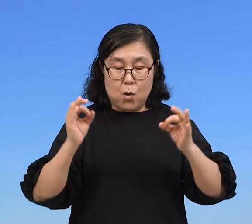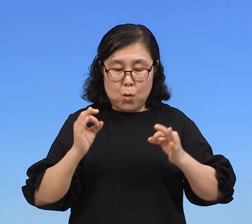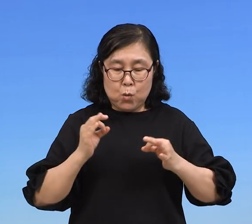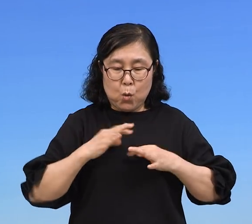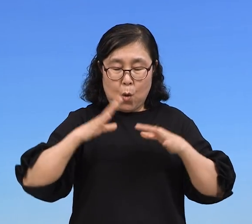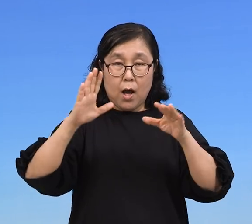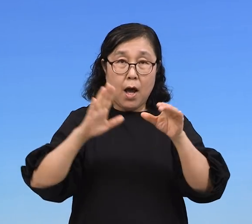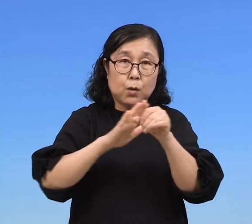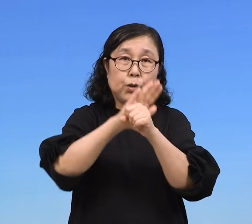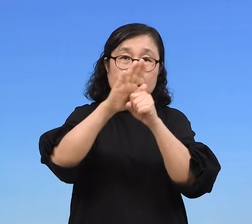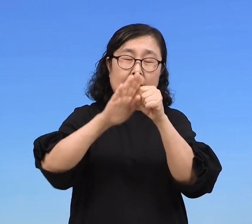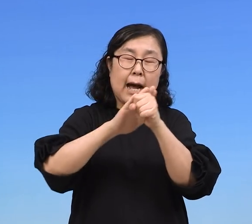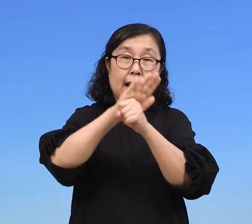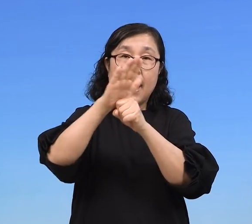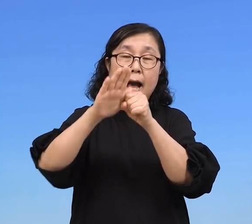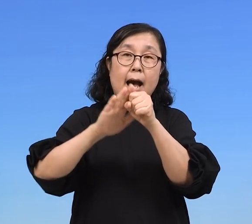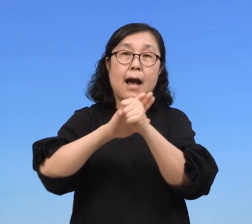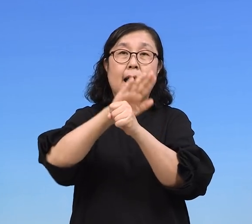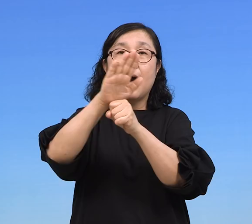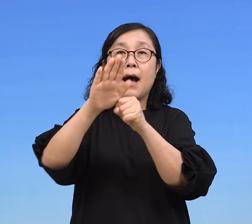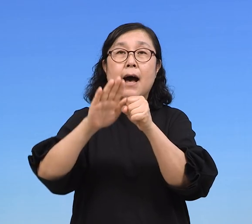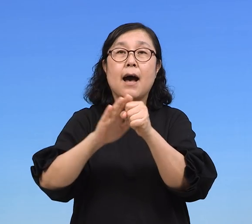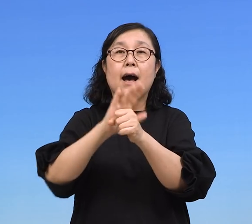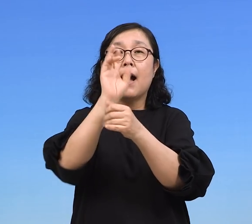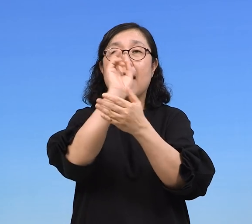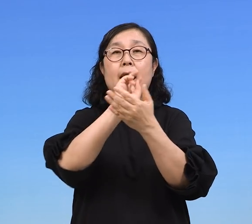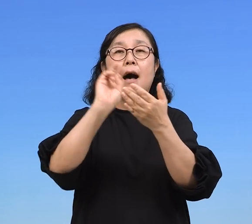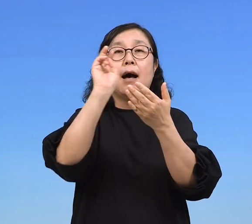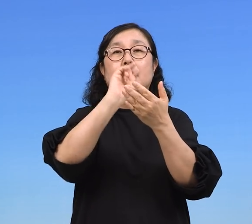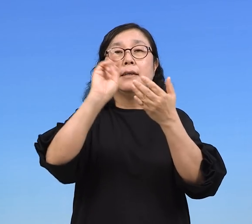놀라운 사랑 찬양하리라.